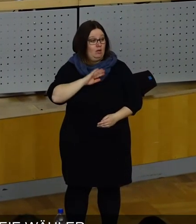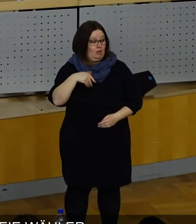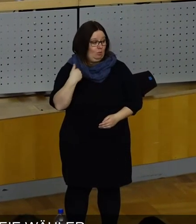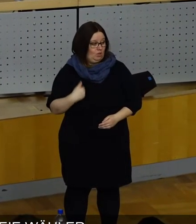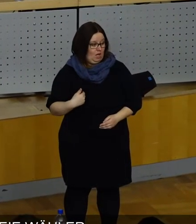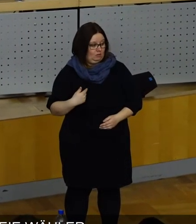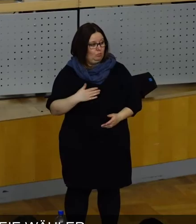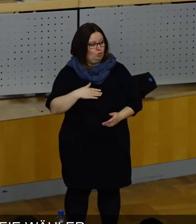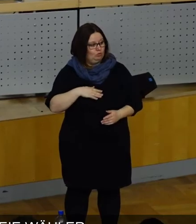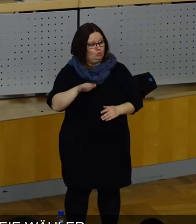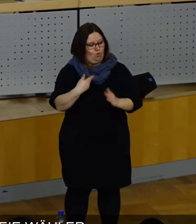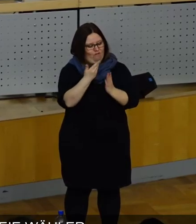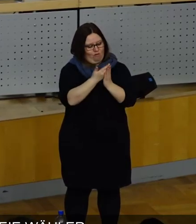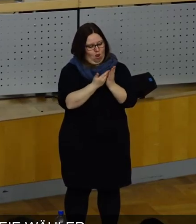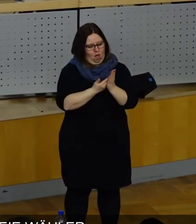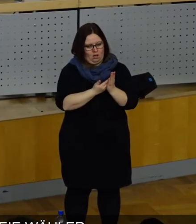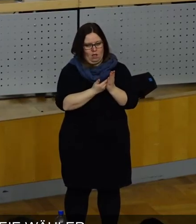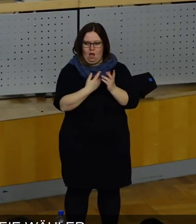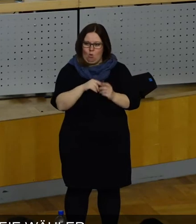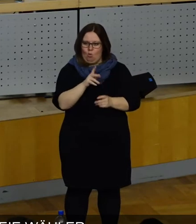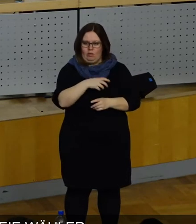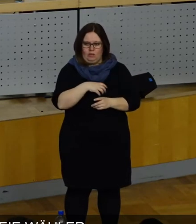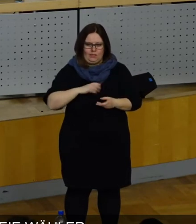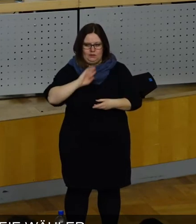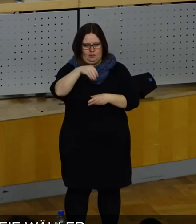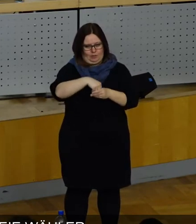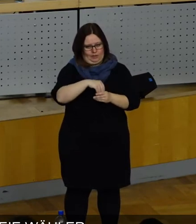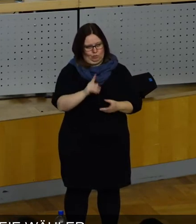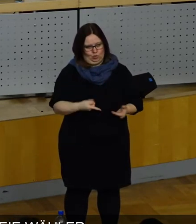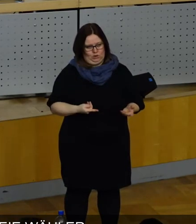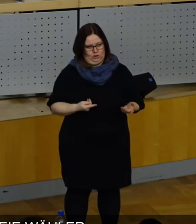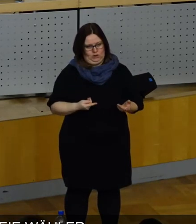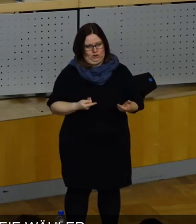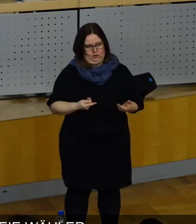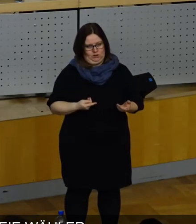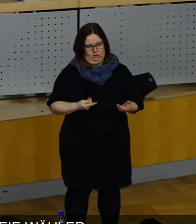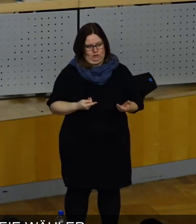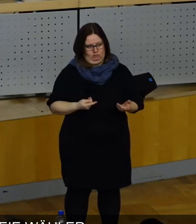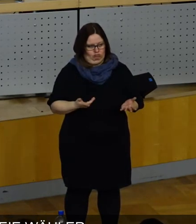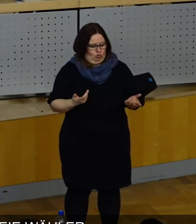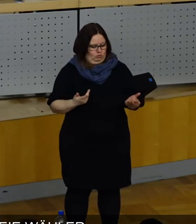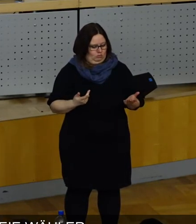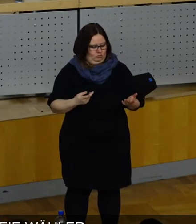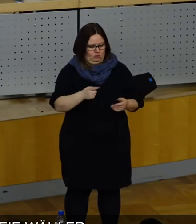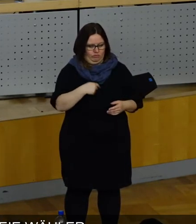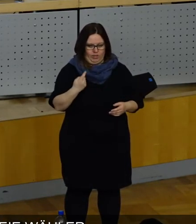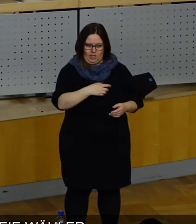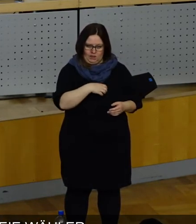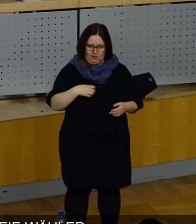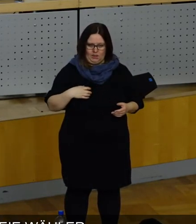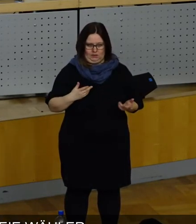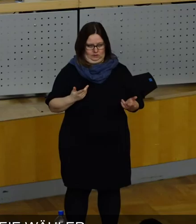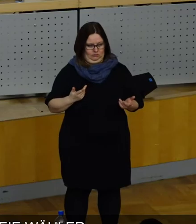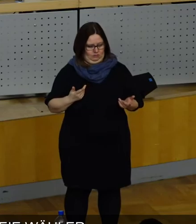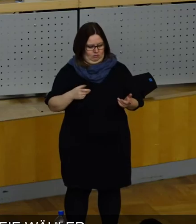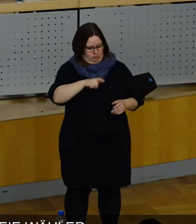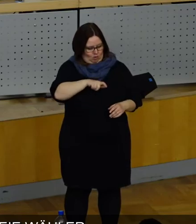der Erarbeitung einer solchen Vorlage sind auch die Dresdner mit einzubeziehen, denn wir Dresdner müssen auf Jahre,